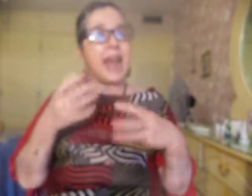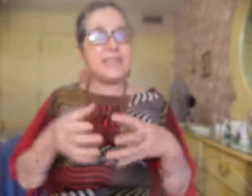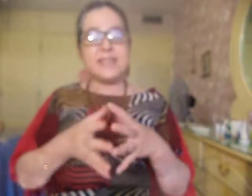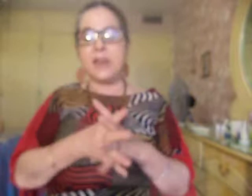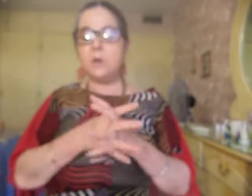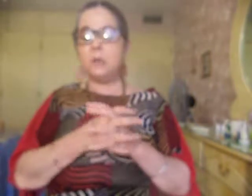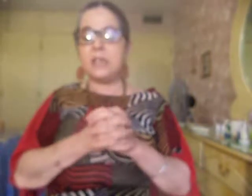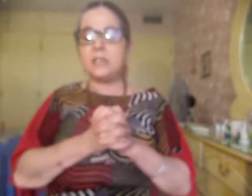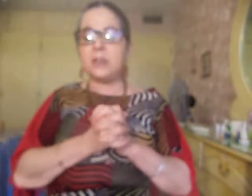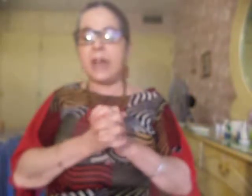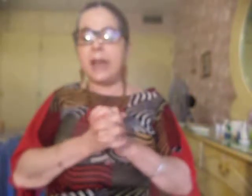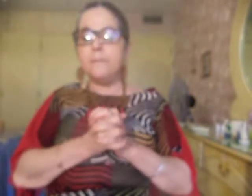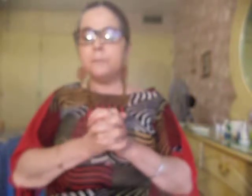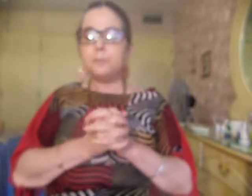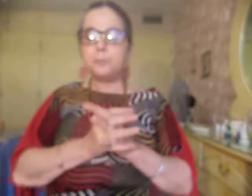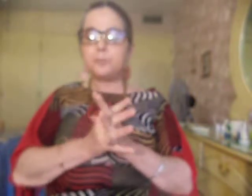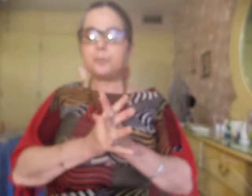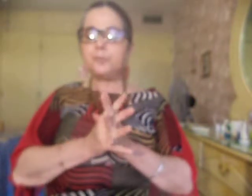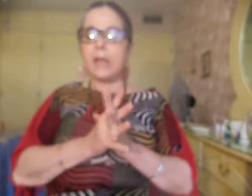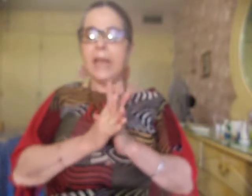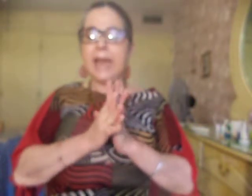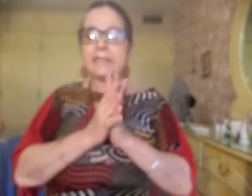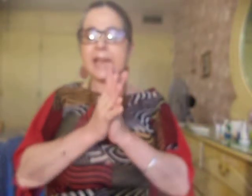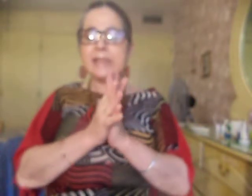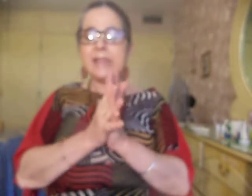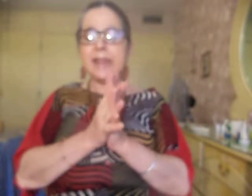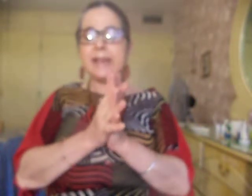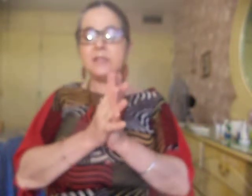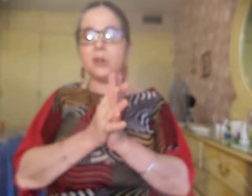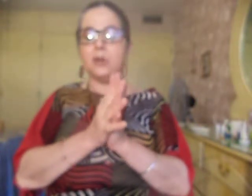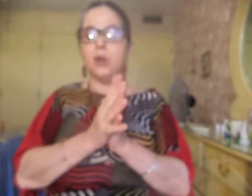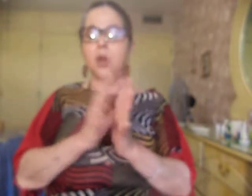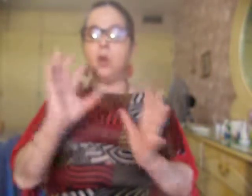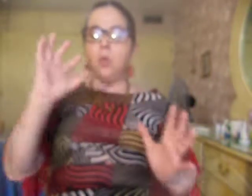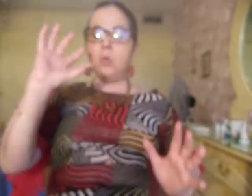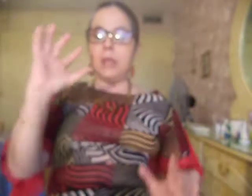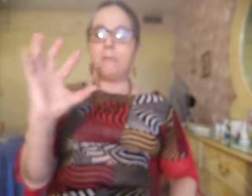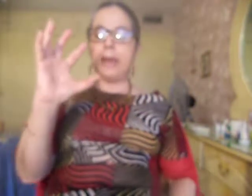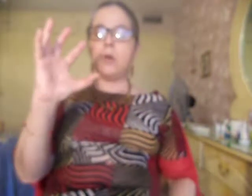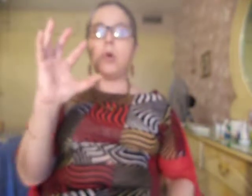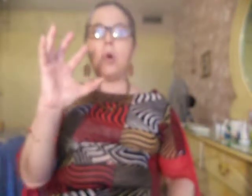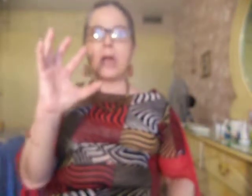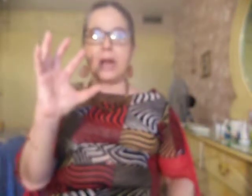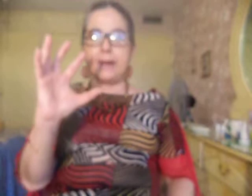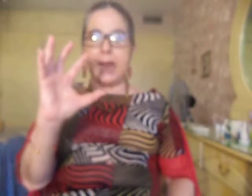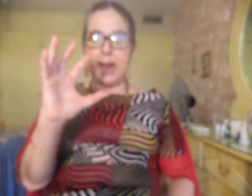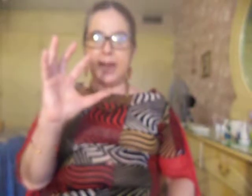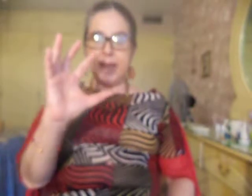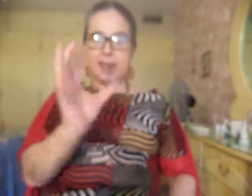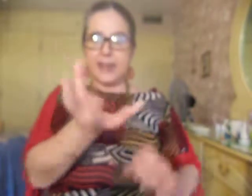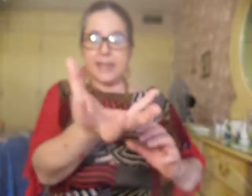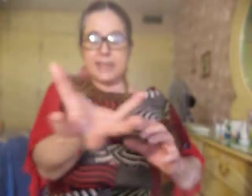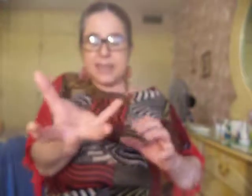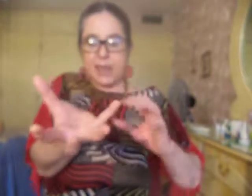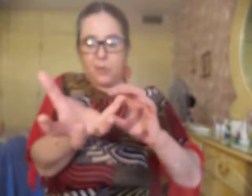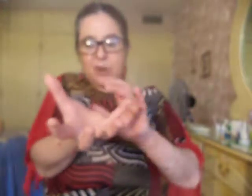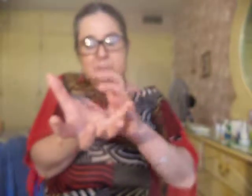balance nutricional, las cantidades son una mano cóncava Es decir, una mano